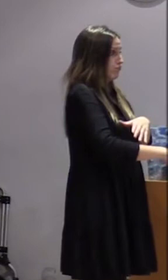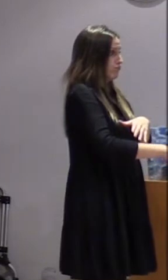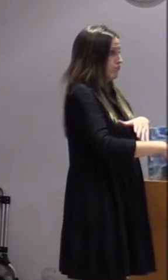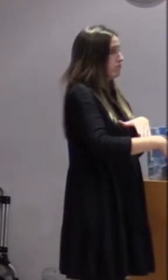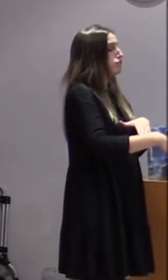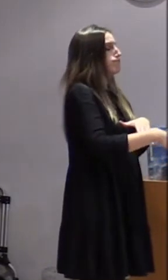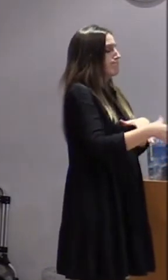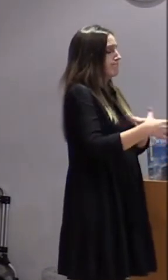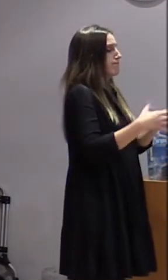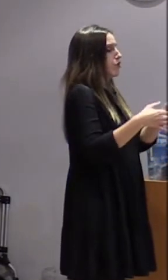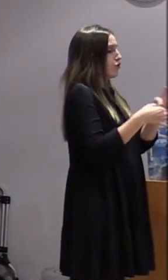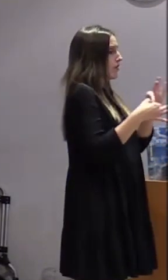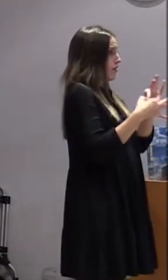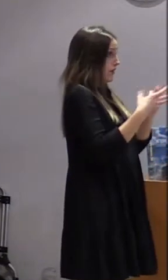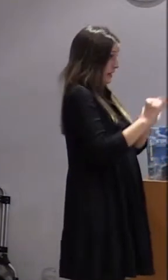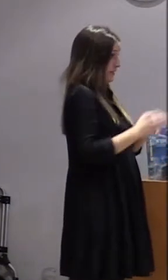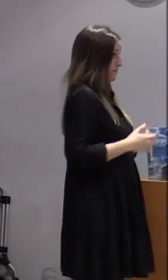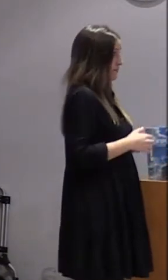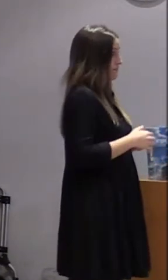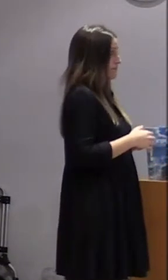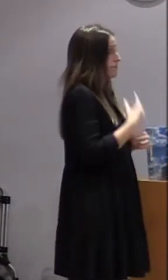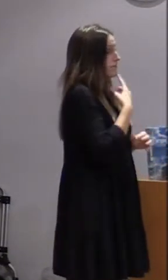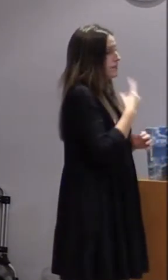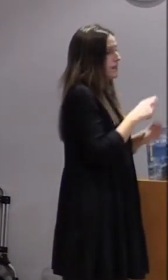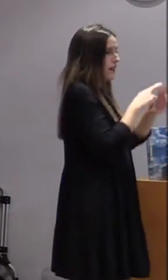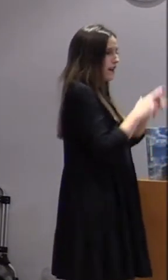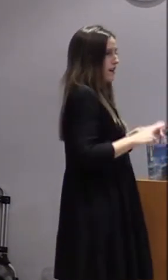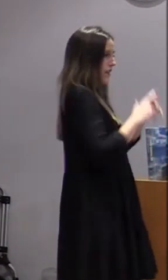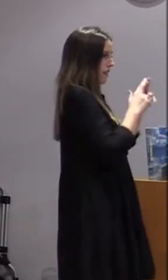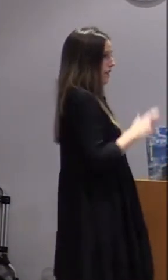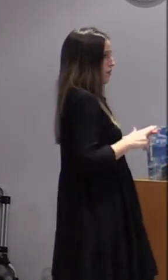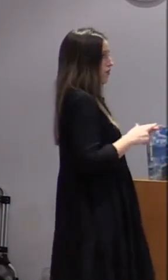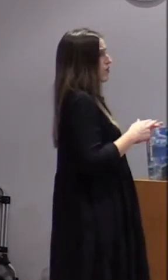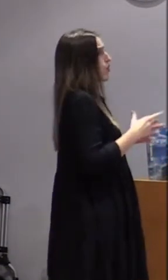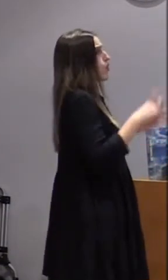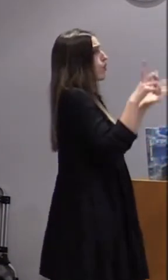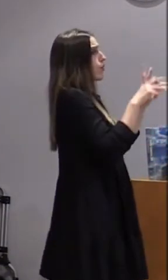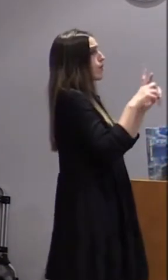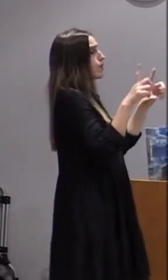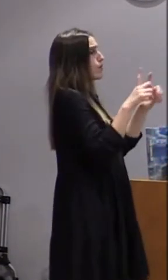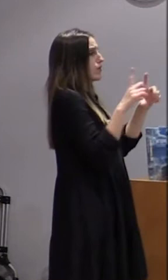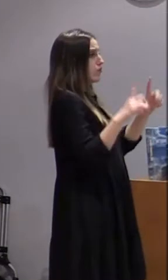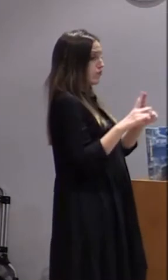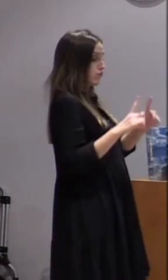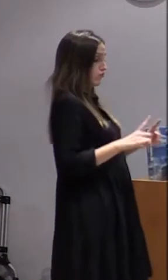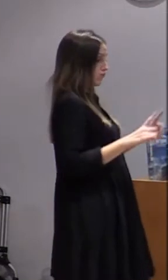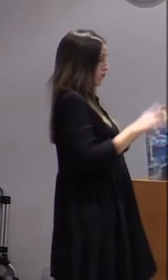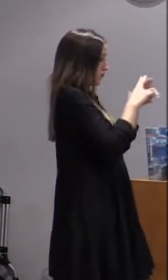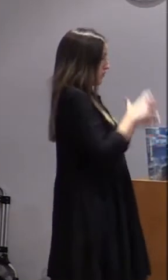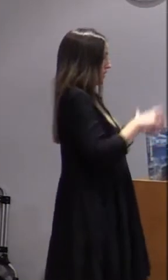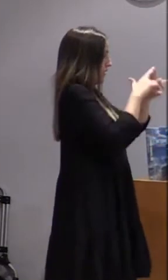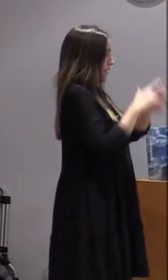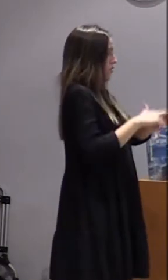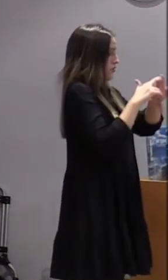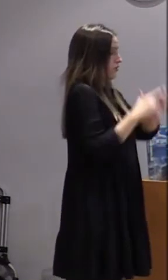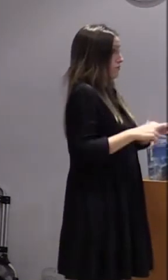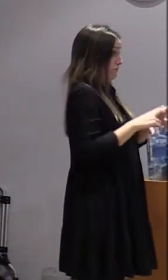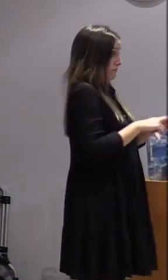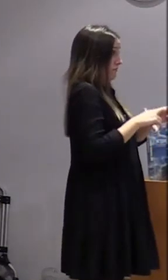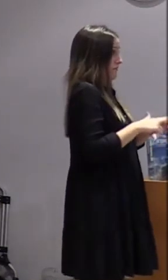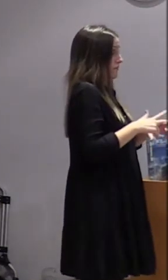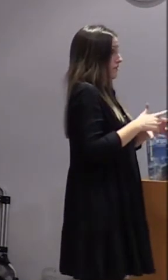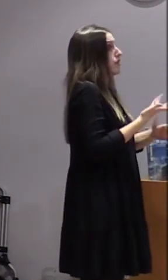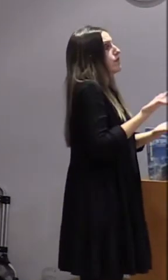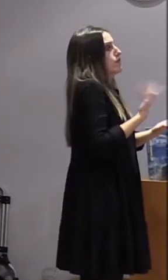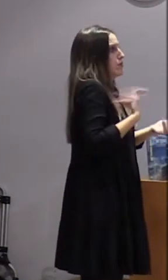cuadra bastante bien. Ellos lo que analizaron fueron miles de cuadros y tomaron muestras, pidiendo permiso a los museos,